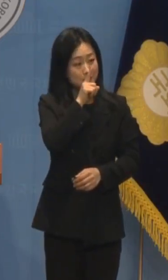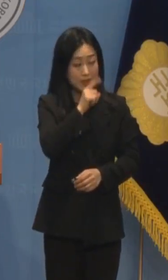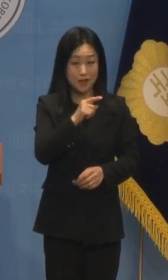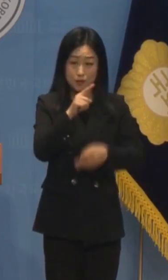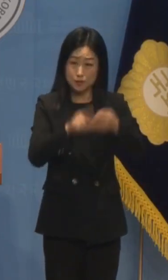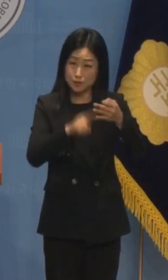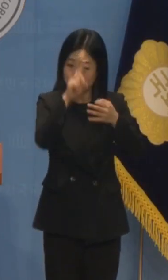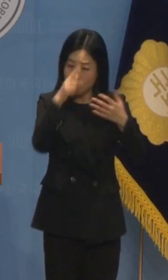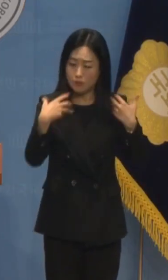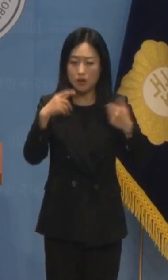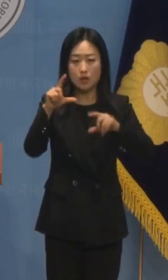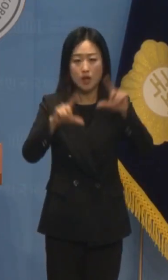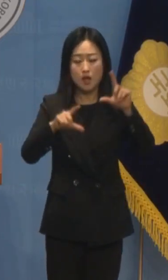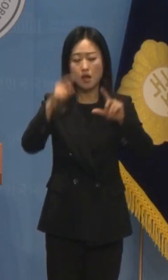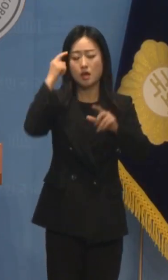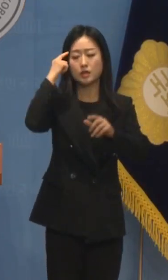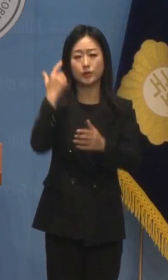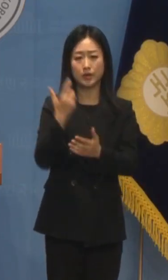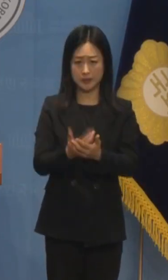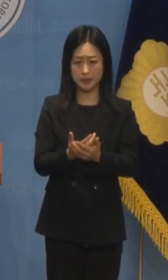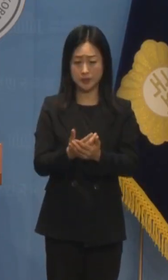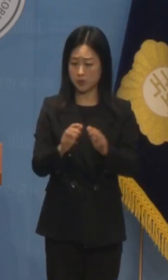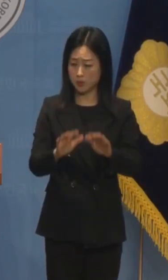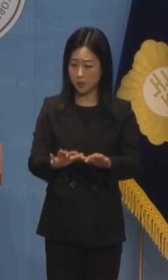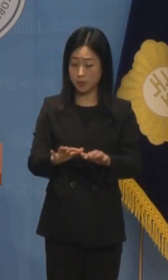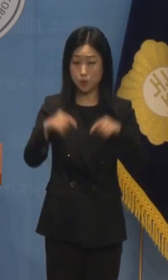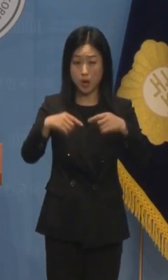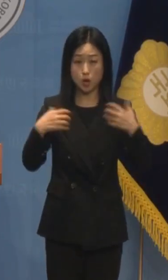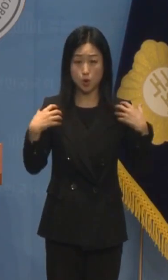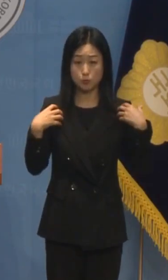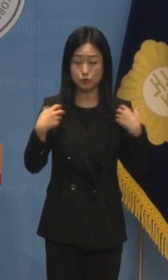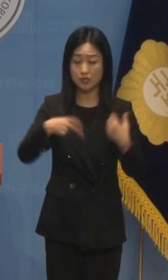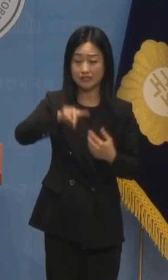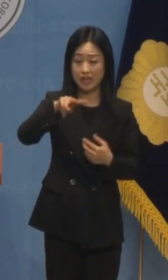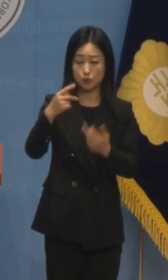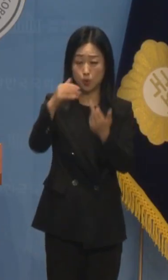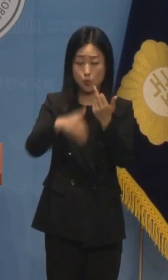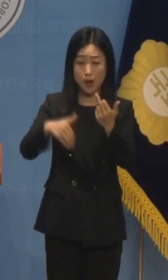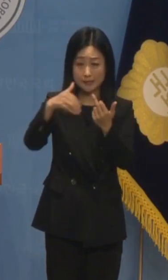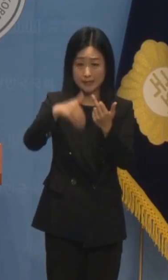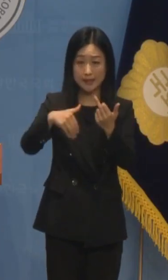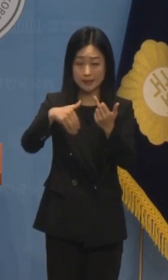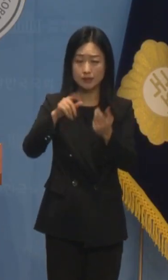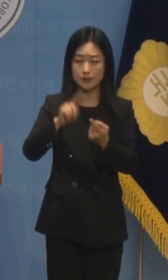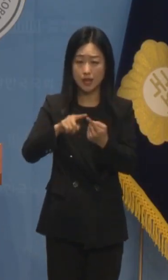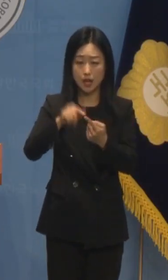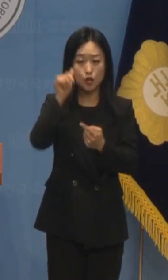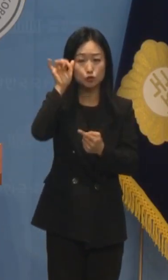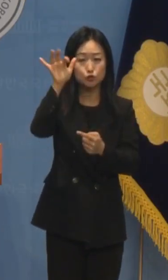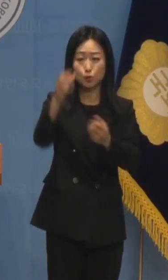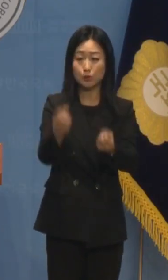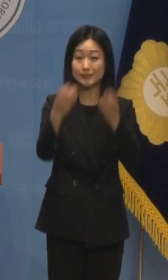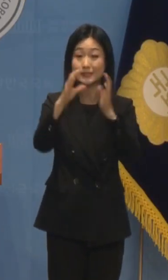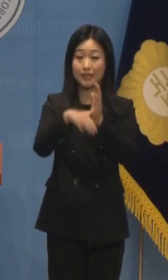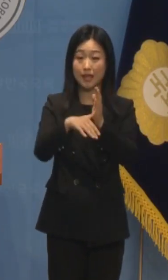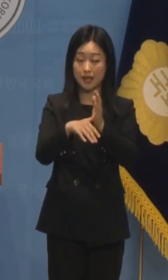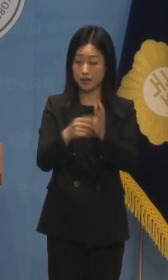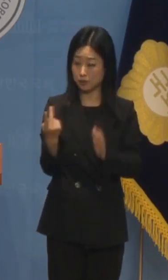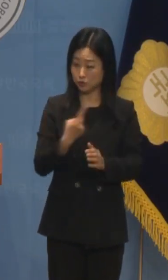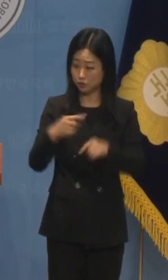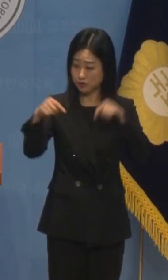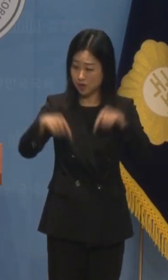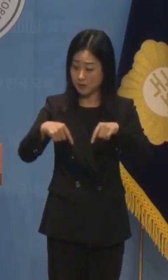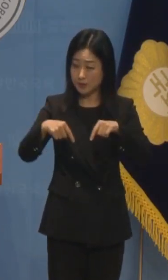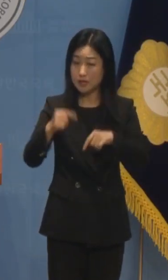최선입니까? 오늘 외교부는 사도광산 추도식과 관련해 한일 협의 과정에서 일본이